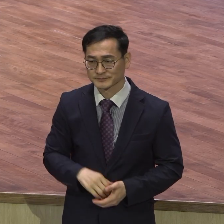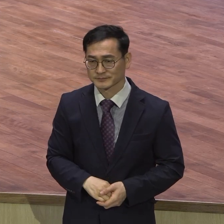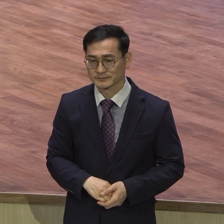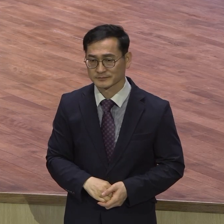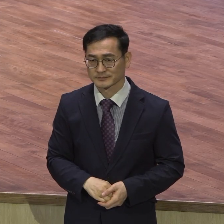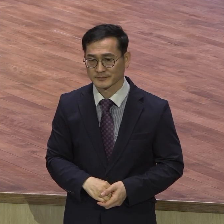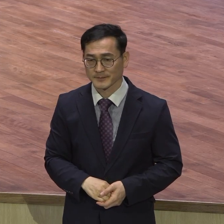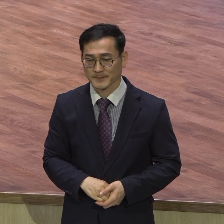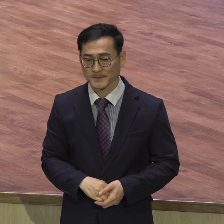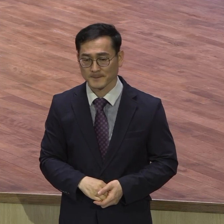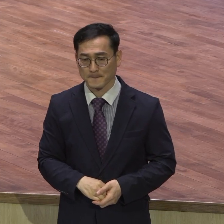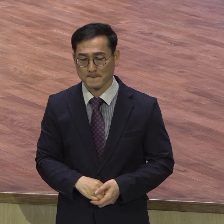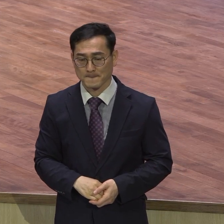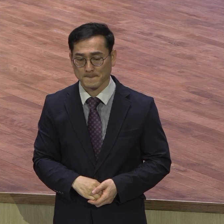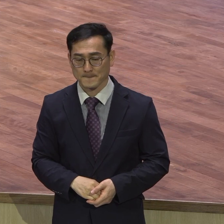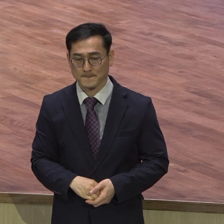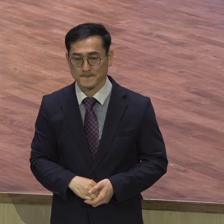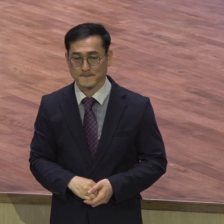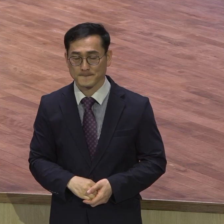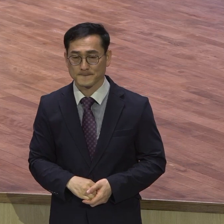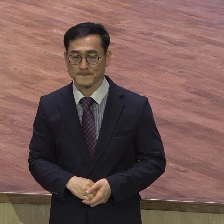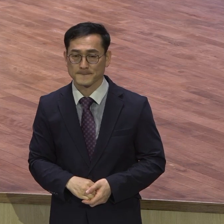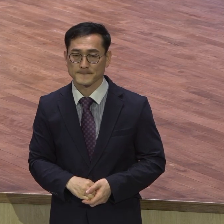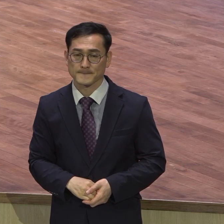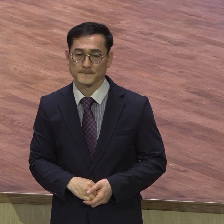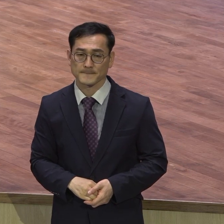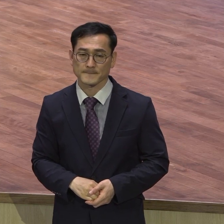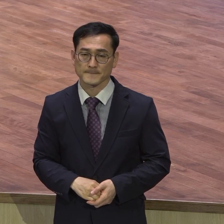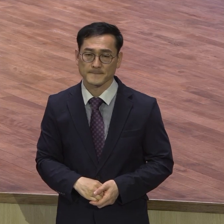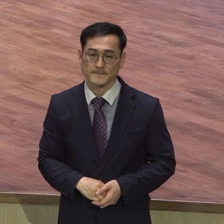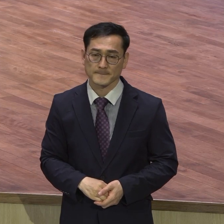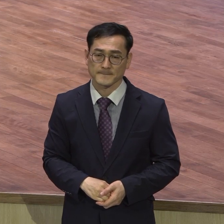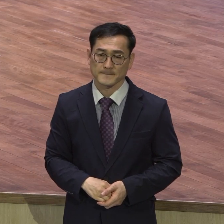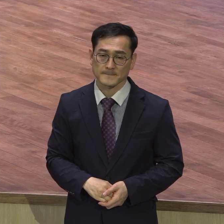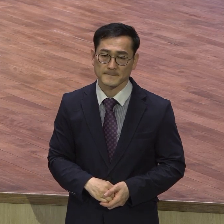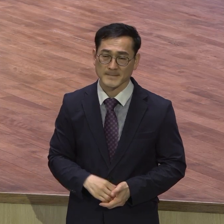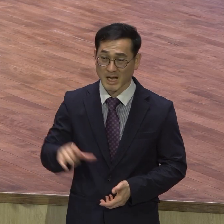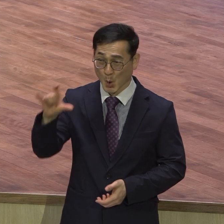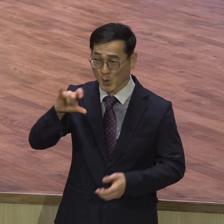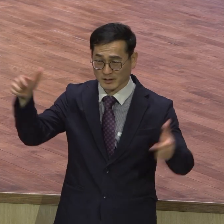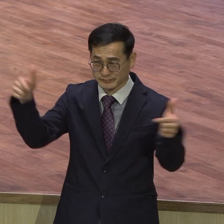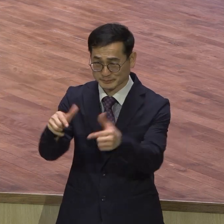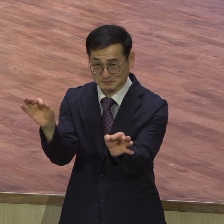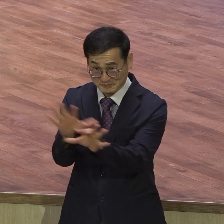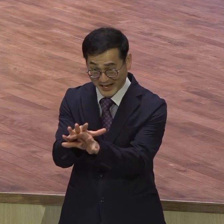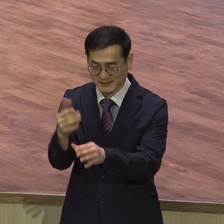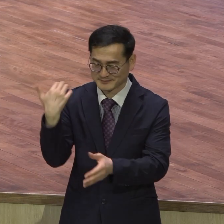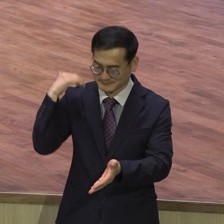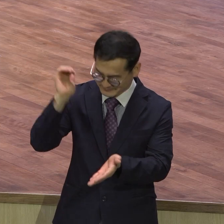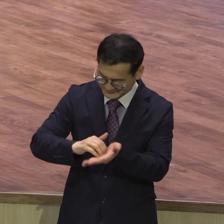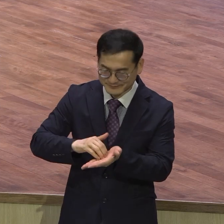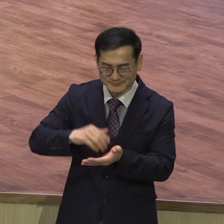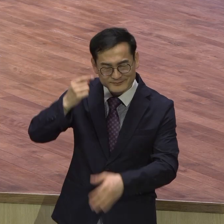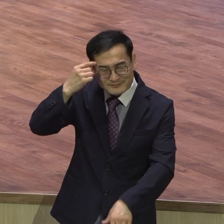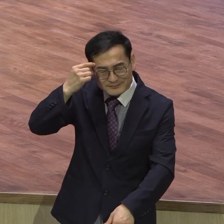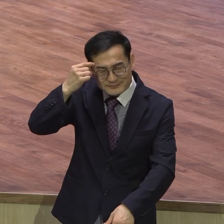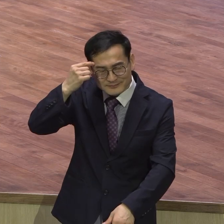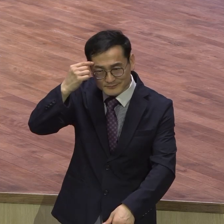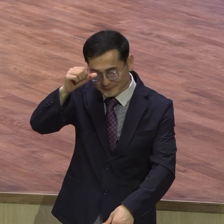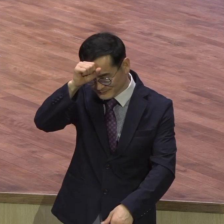잠깐이 아니에요. 코로나 끝나고 언제 끝나면 옛날처럼 돌아가겠지 그게 없다는 것입니다. 문화가 완전히